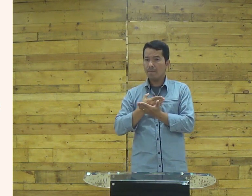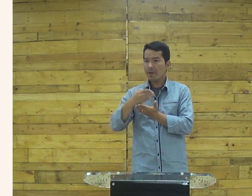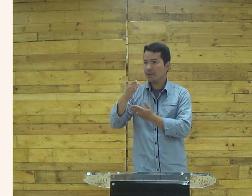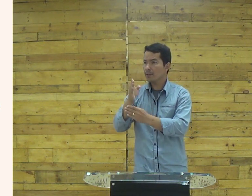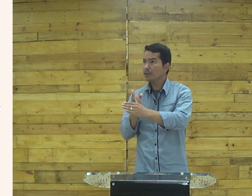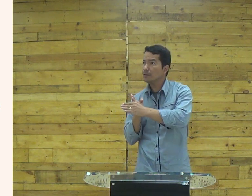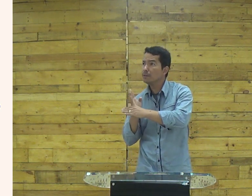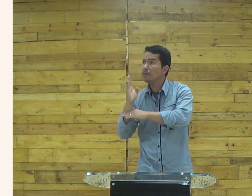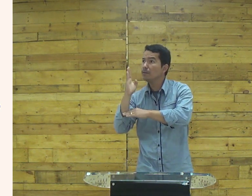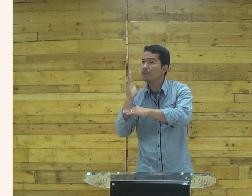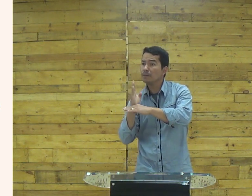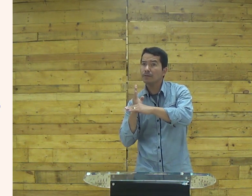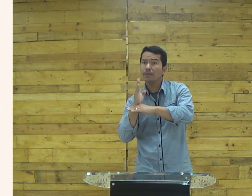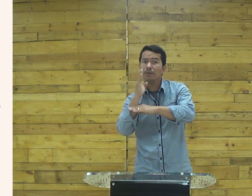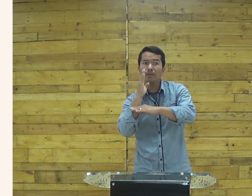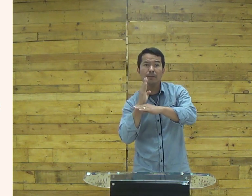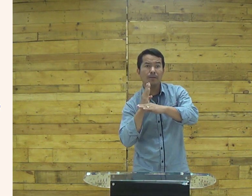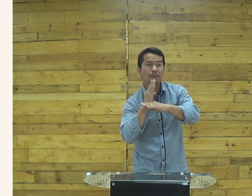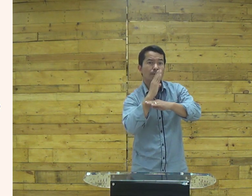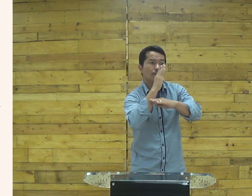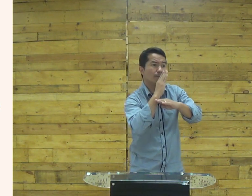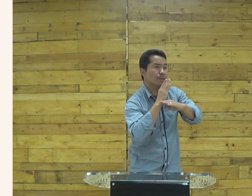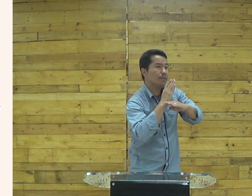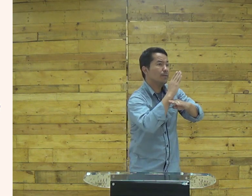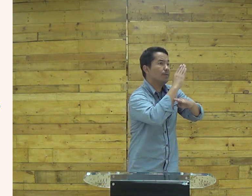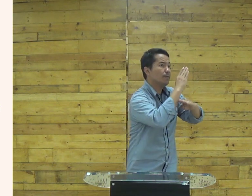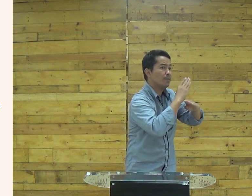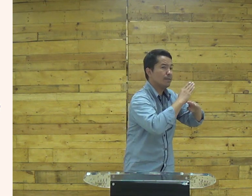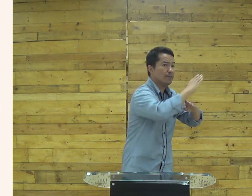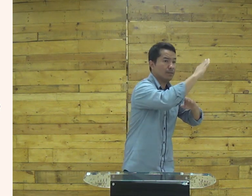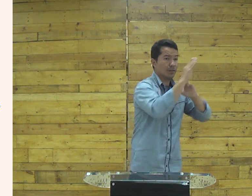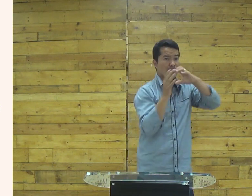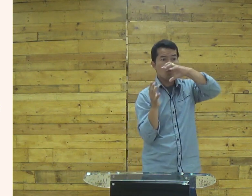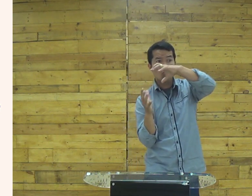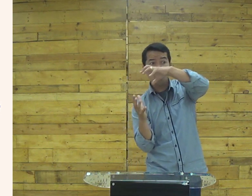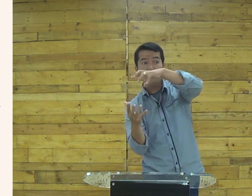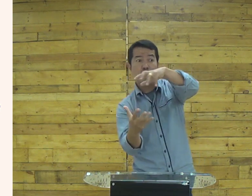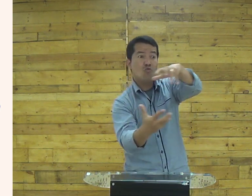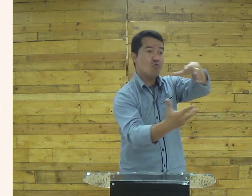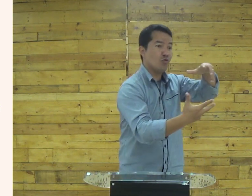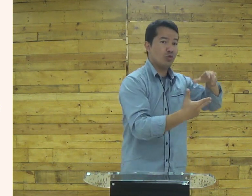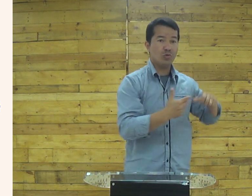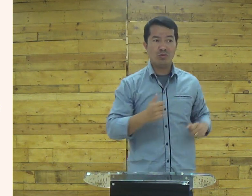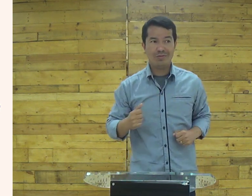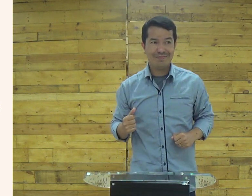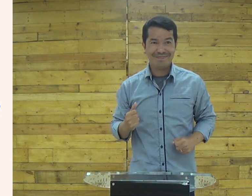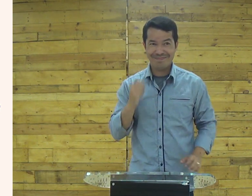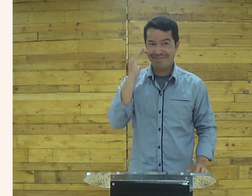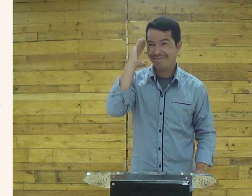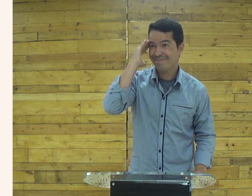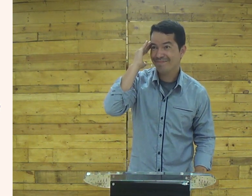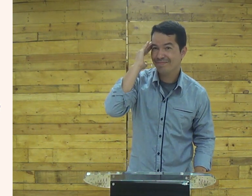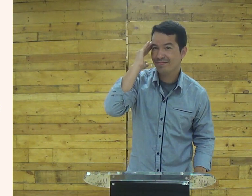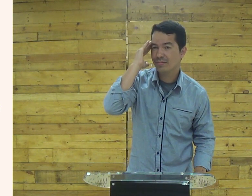ok, eu vou. E então passam a ir. Pelo mundo, por todo mundo,